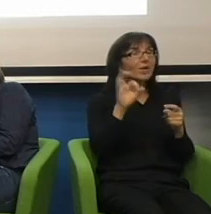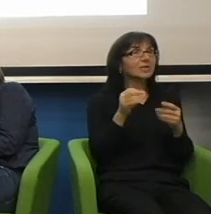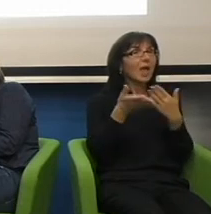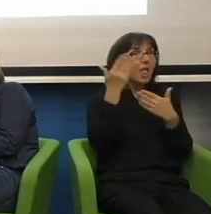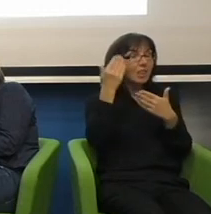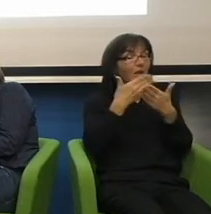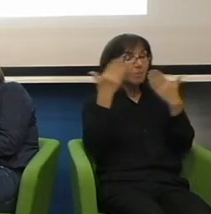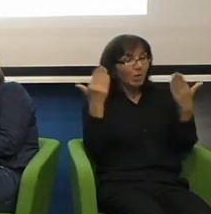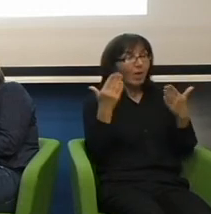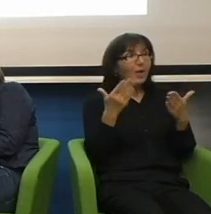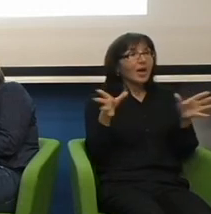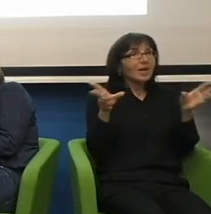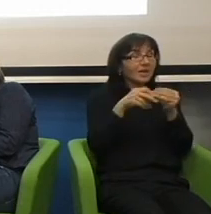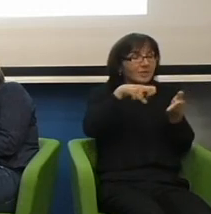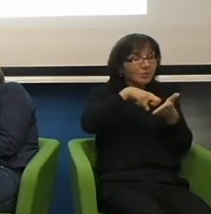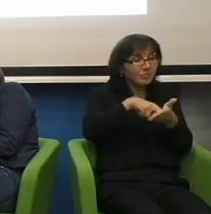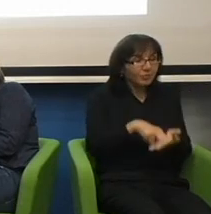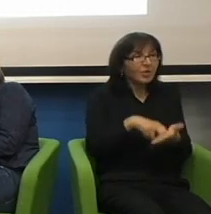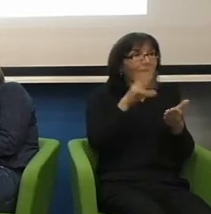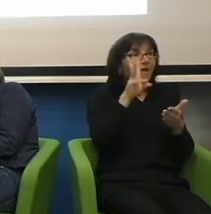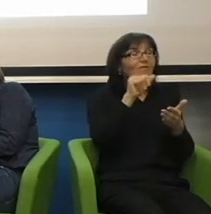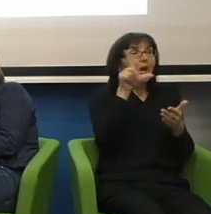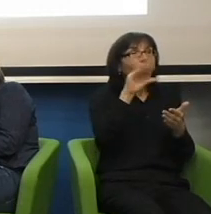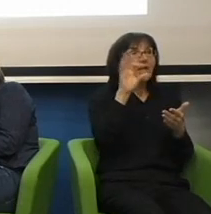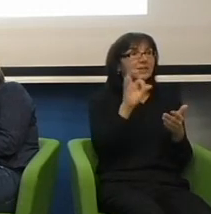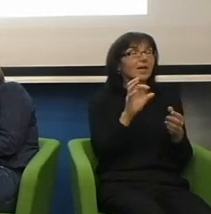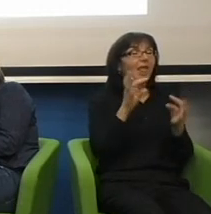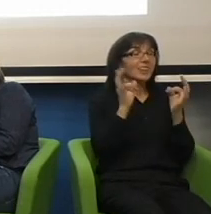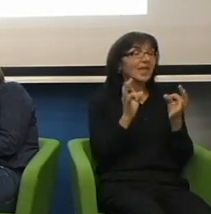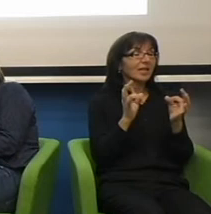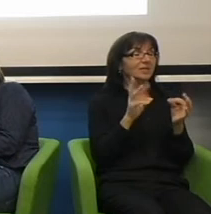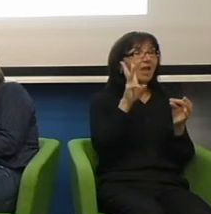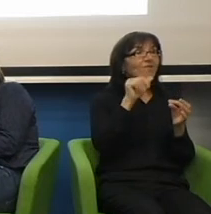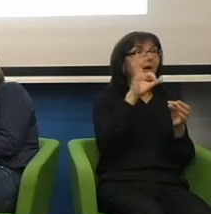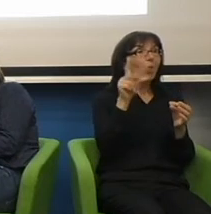na mszy w stoczni, a teraz Lechu obrasta w piórka i udaje ważniejszego